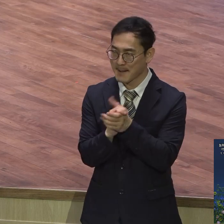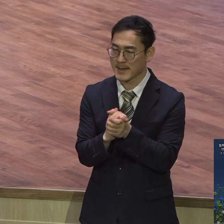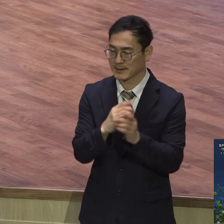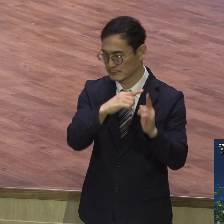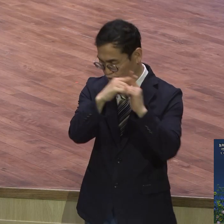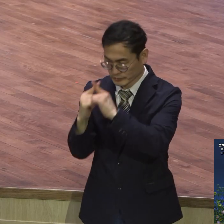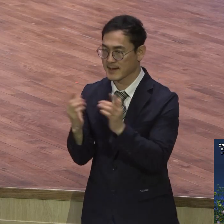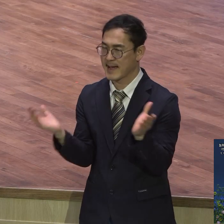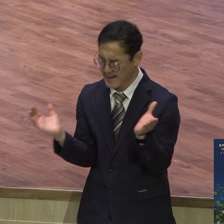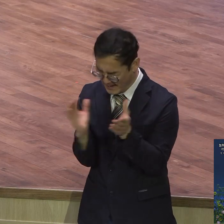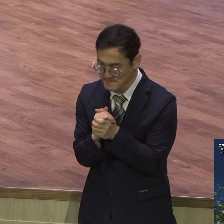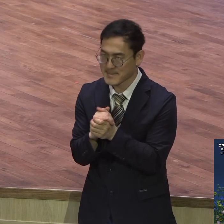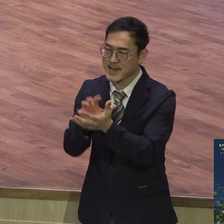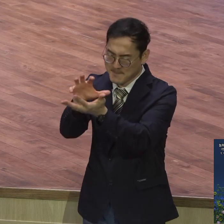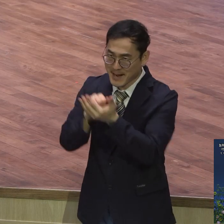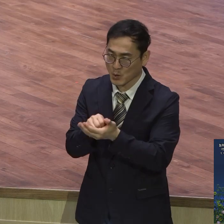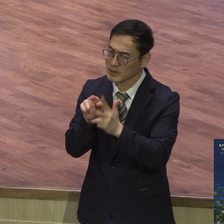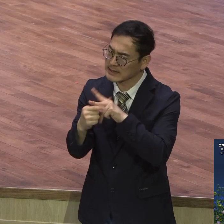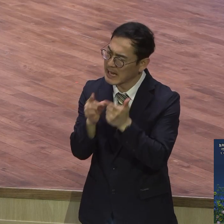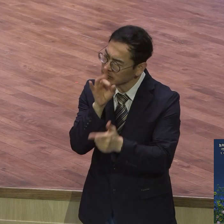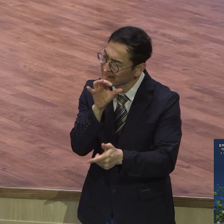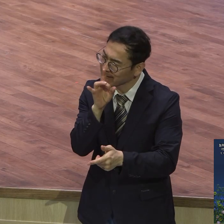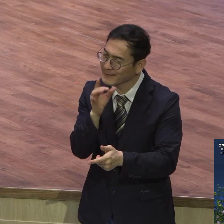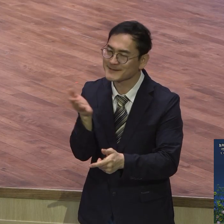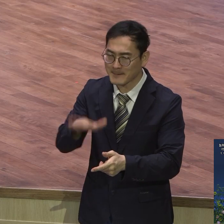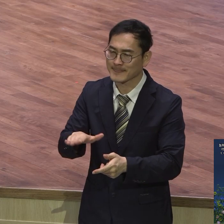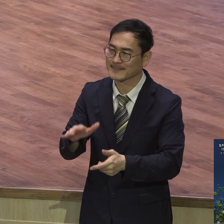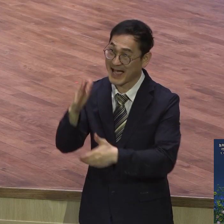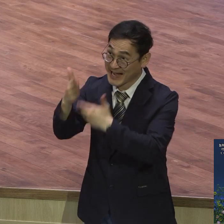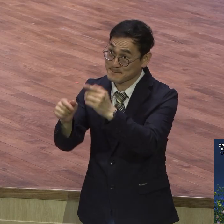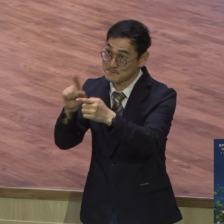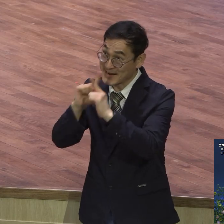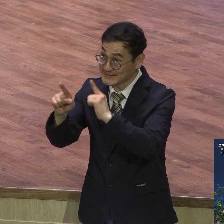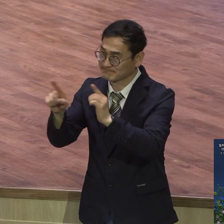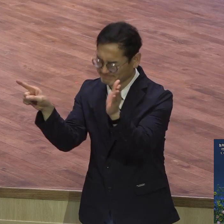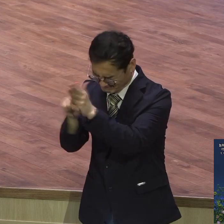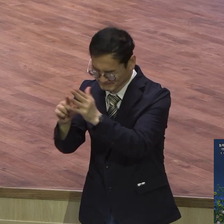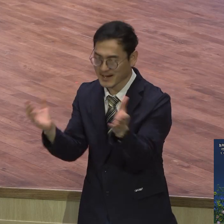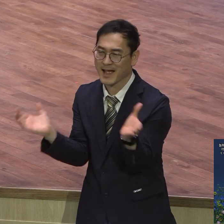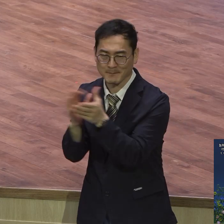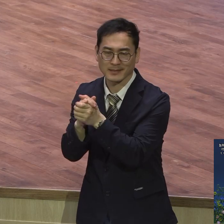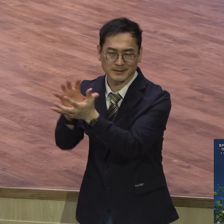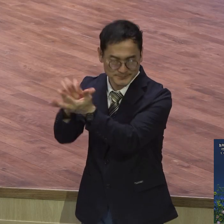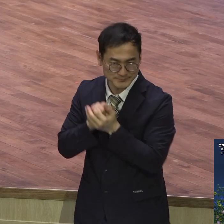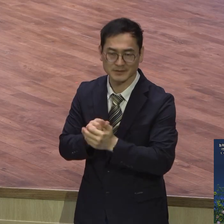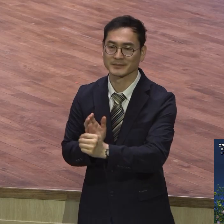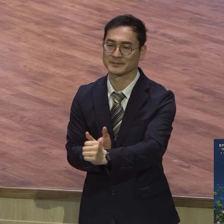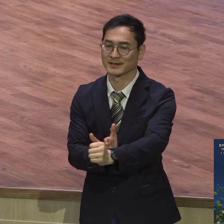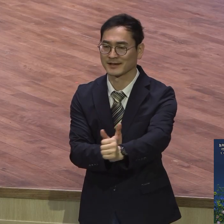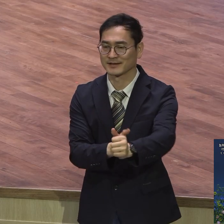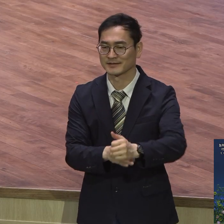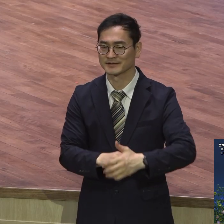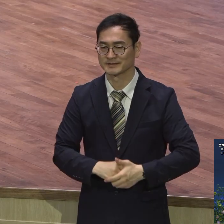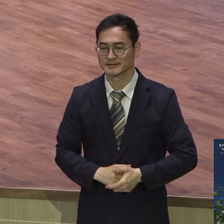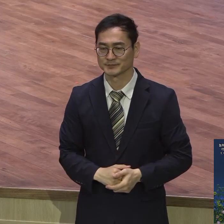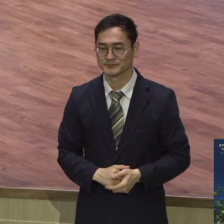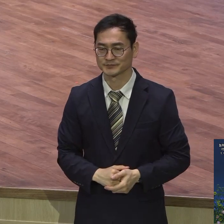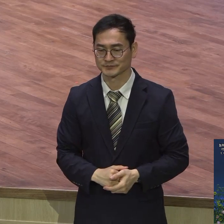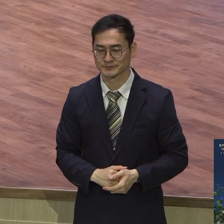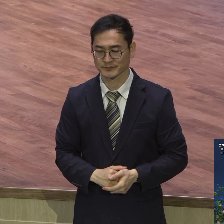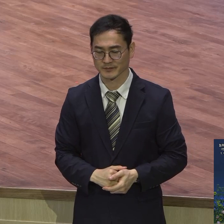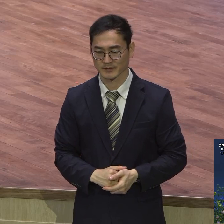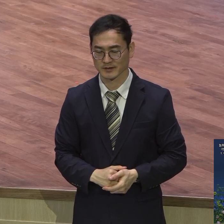이해가 안돼도 아멘 내 체질 내 체질 안맞아도 안맞아도 아멘 아멘 이런 믿음의